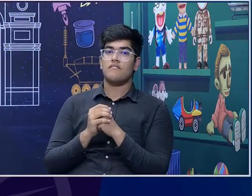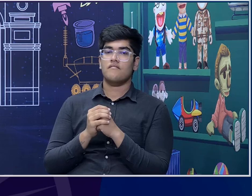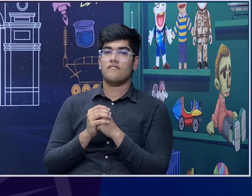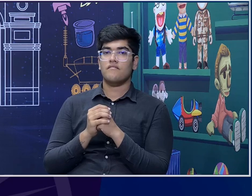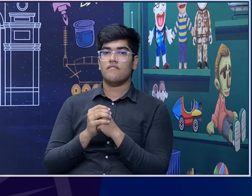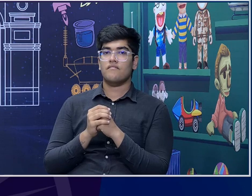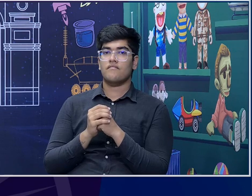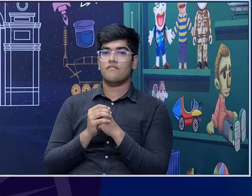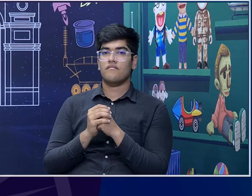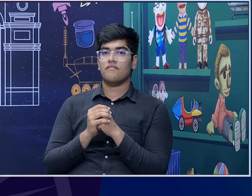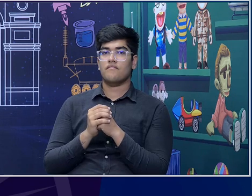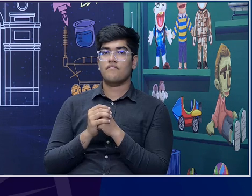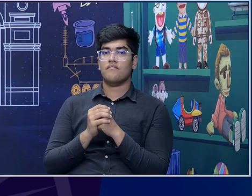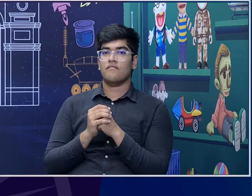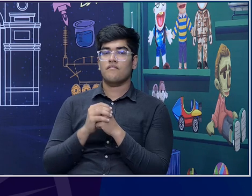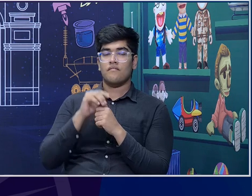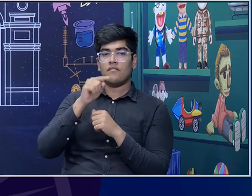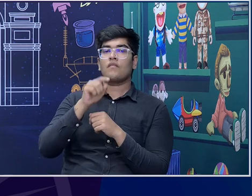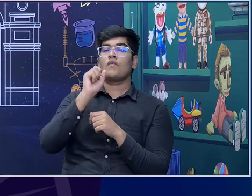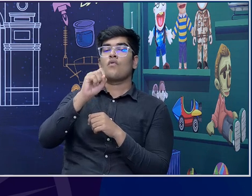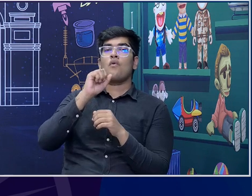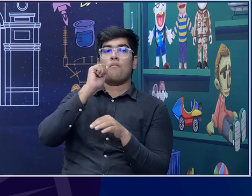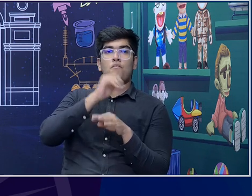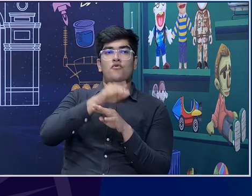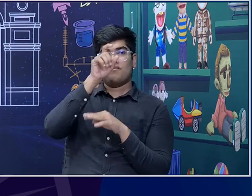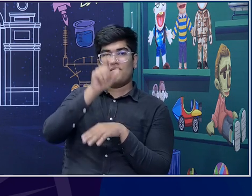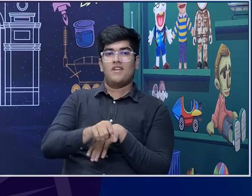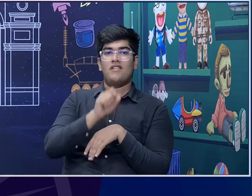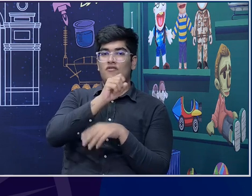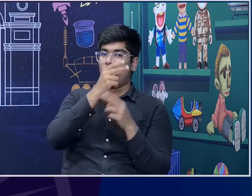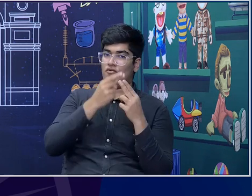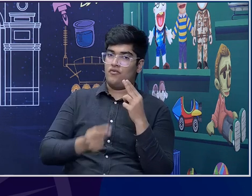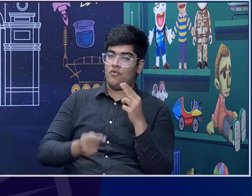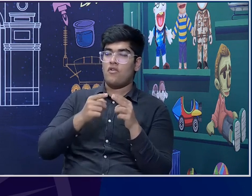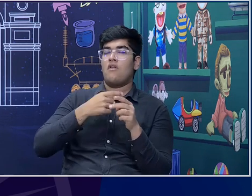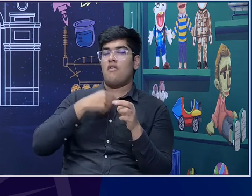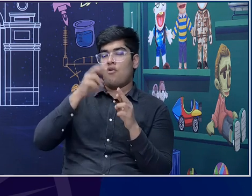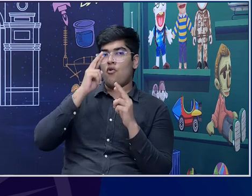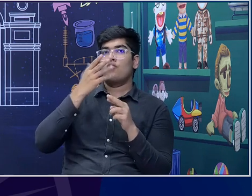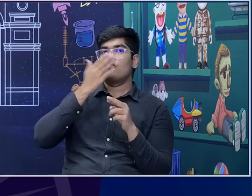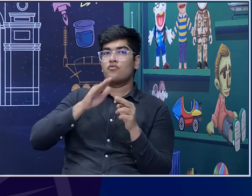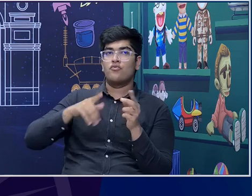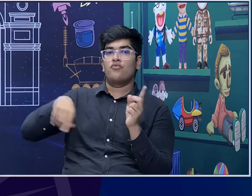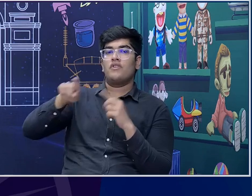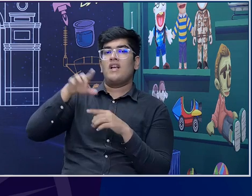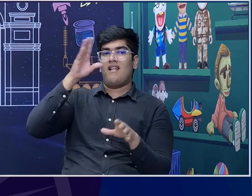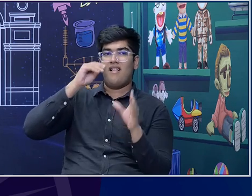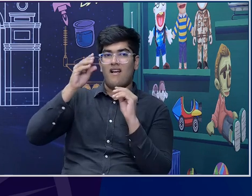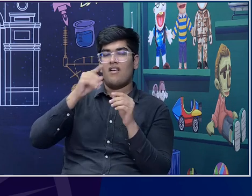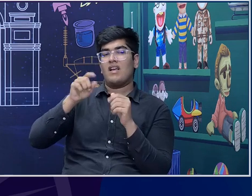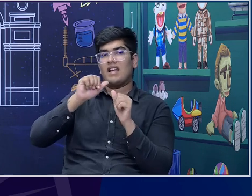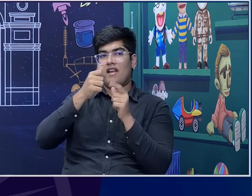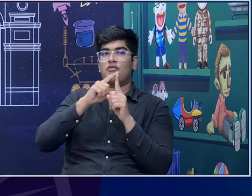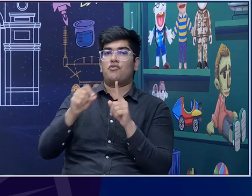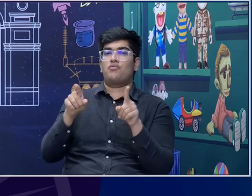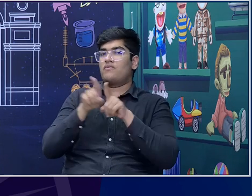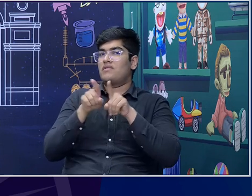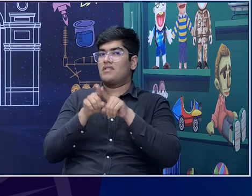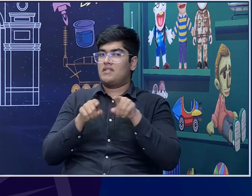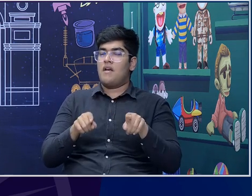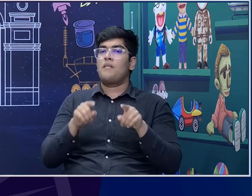करी हैं वो इस डाकी की कहानी को हमारे स्टुडेंट्स और लर्नर्स भी इस तरह से बना सकते हैं उनकी टीचर बना सकते हैं क्लास्रूम में